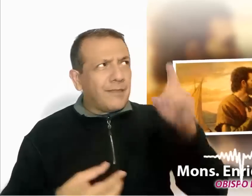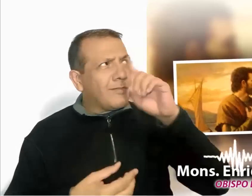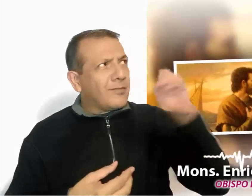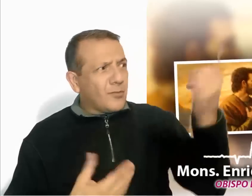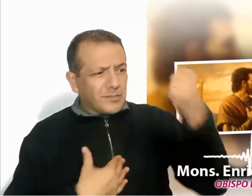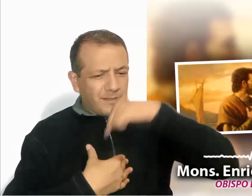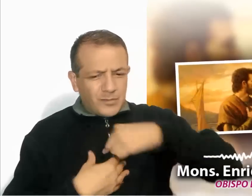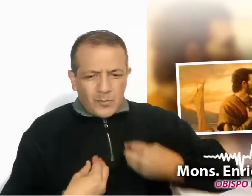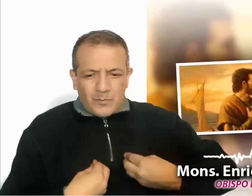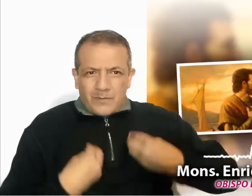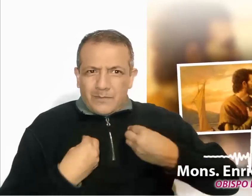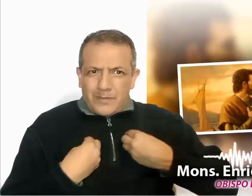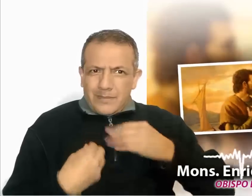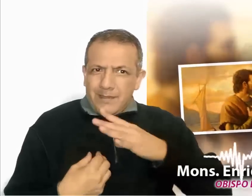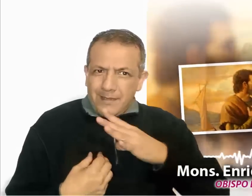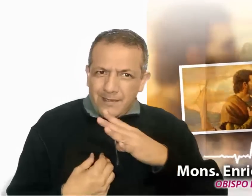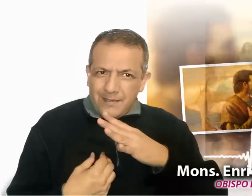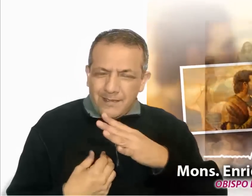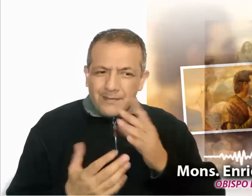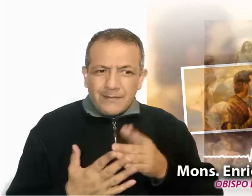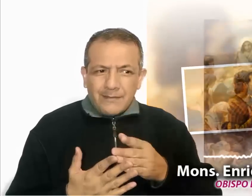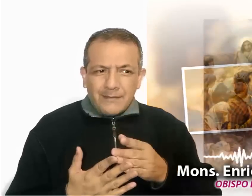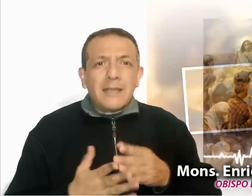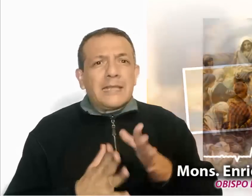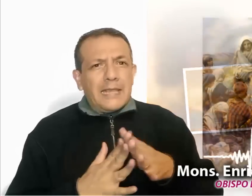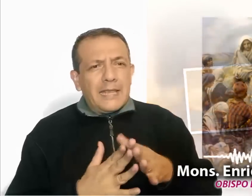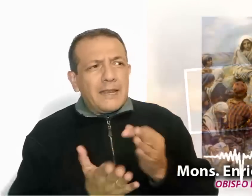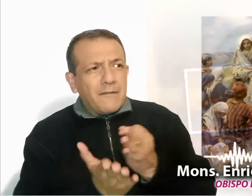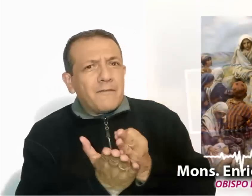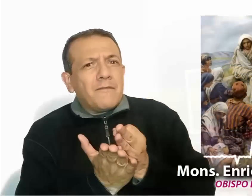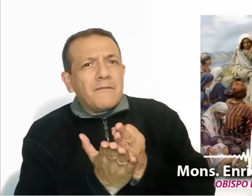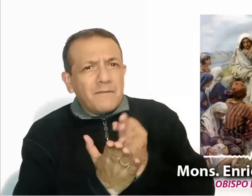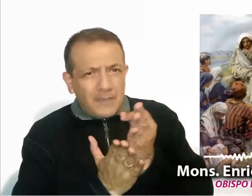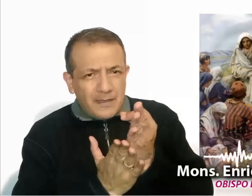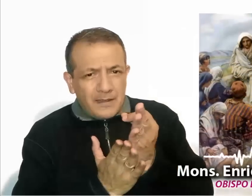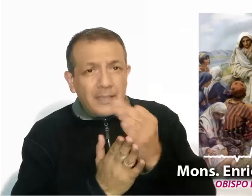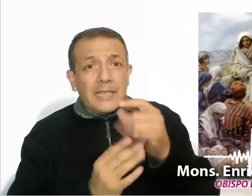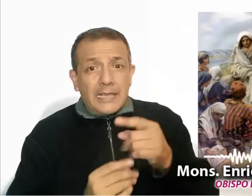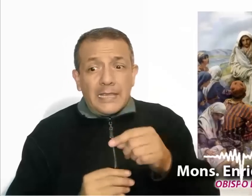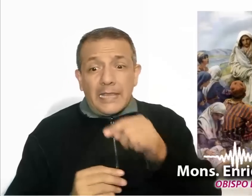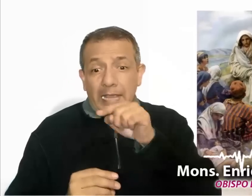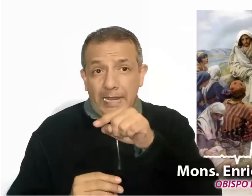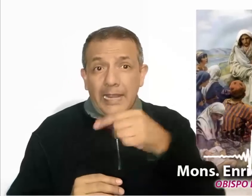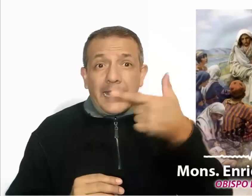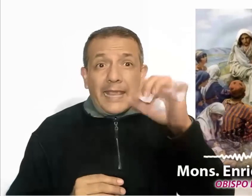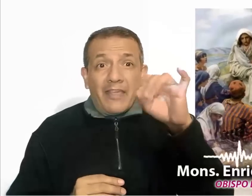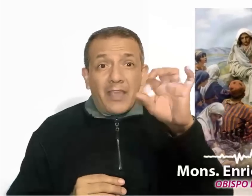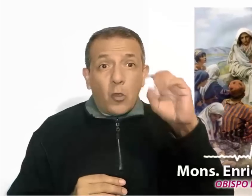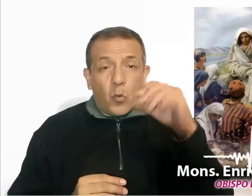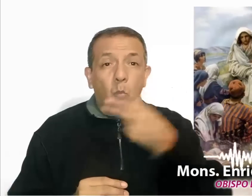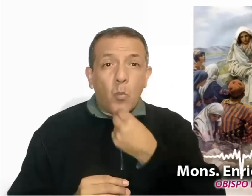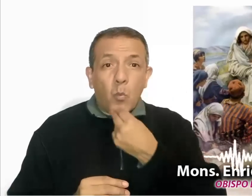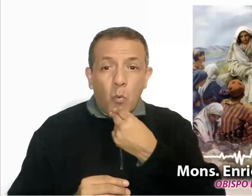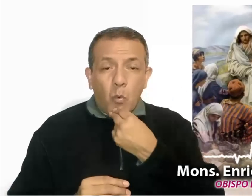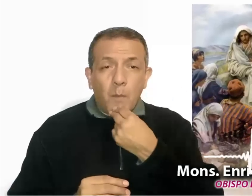vida. Con visiones y apariciones, Dios hace comprender a Gedeón su comprometida